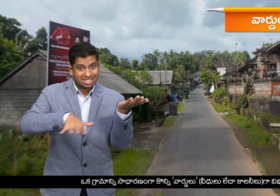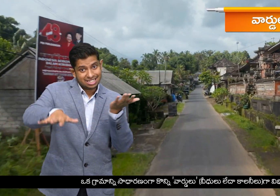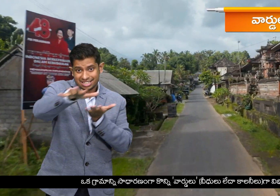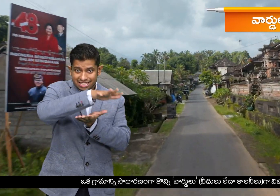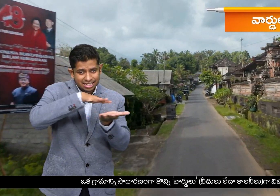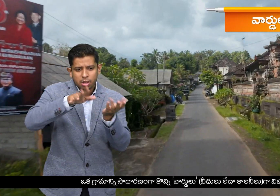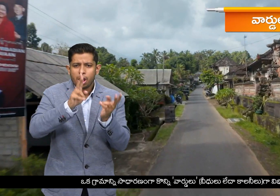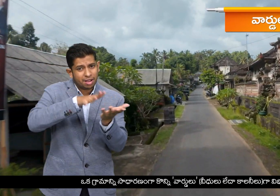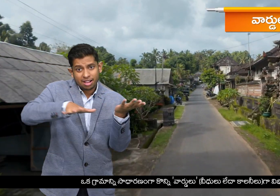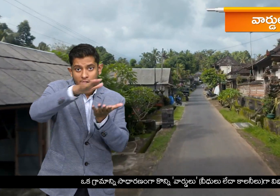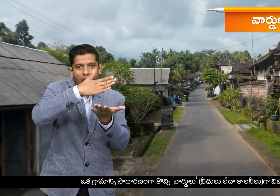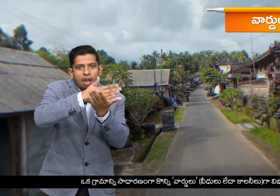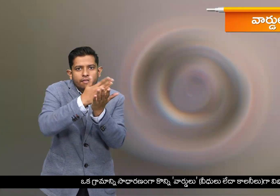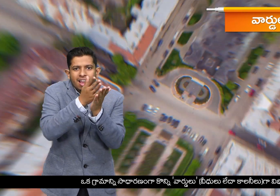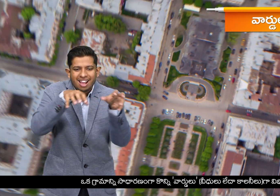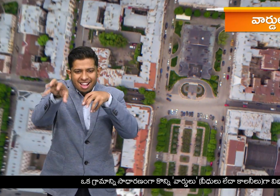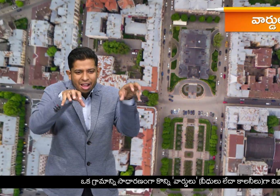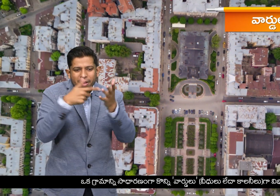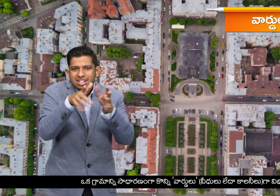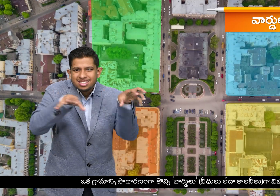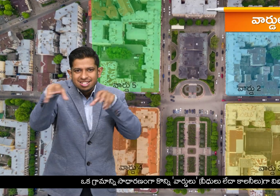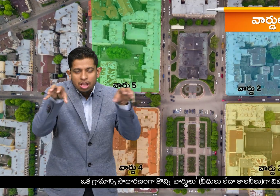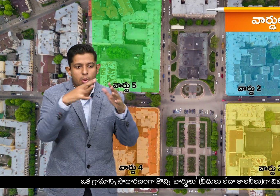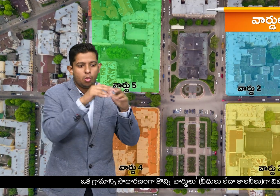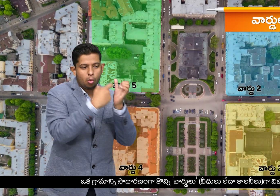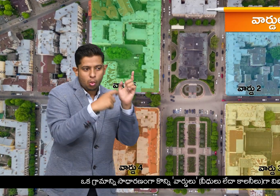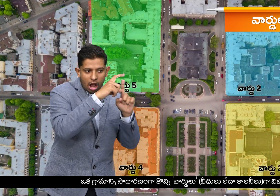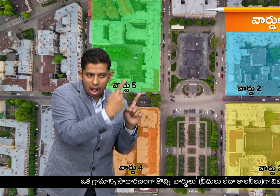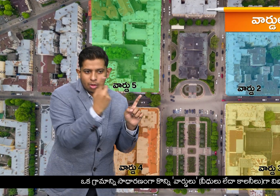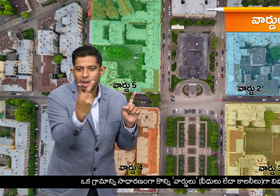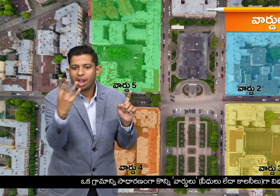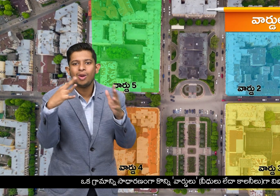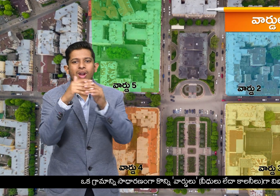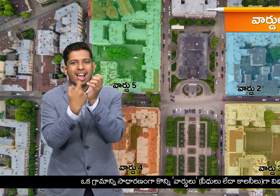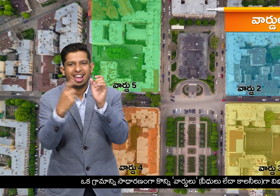ఒక గ్రామాన్ని సాధారణంగా కొన్ని వార్డులుగా విభజిస్తారు.